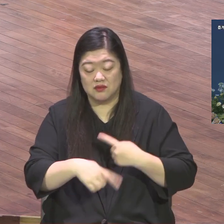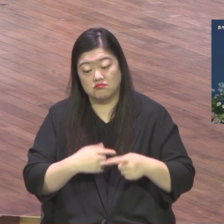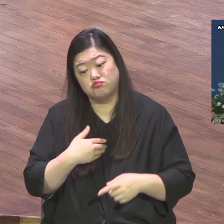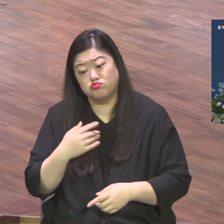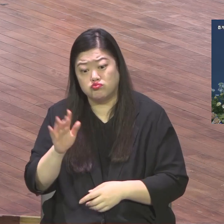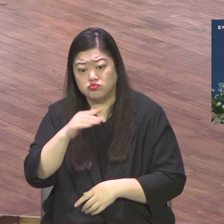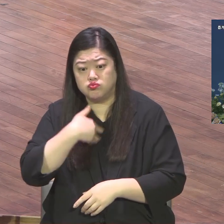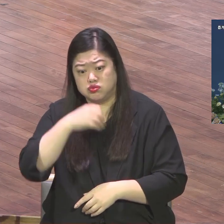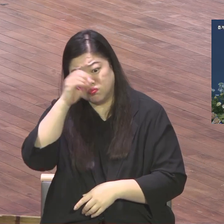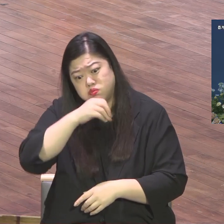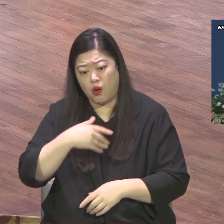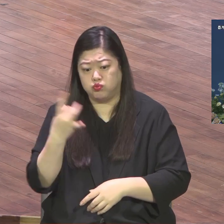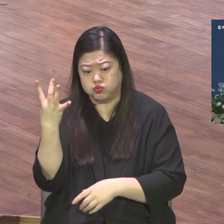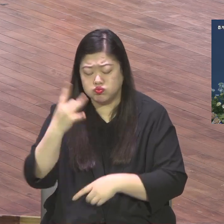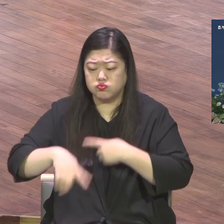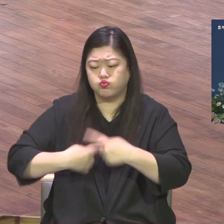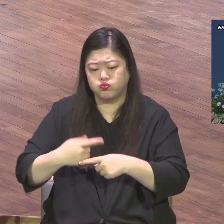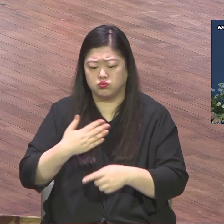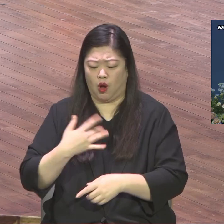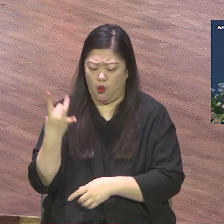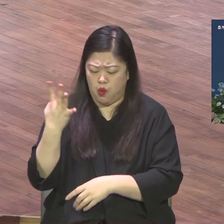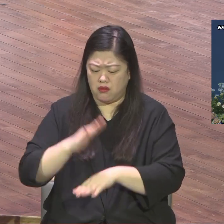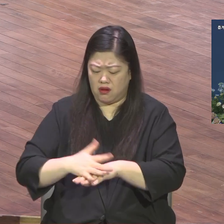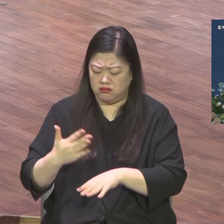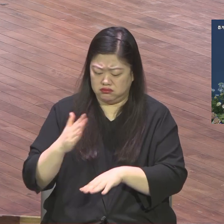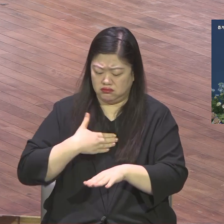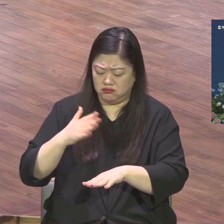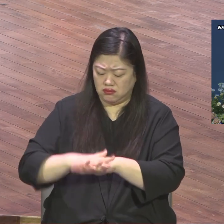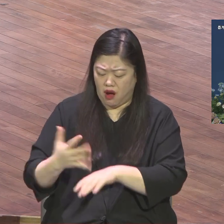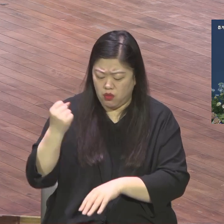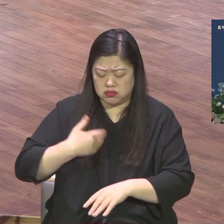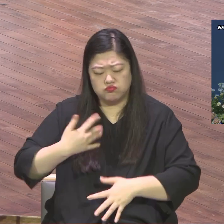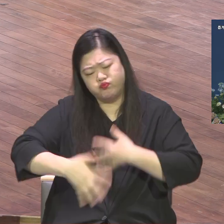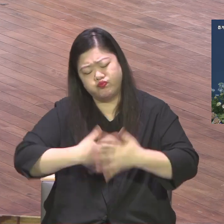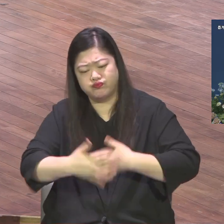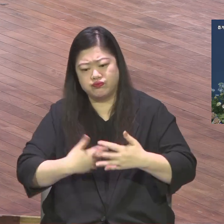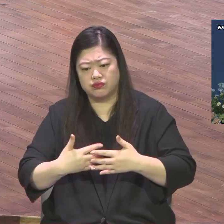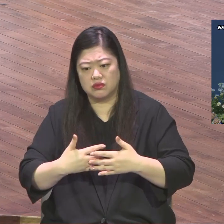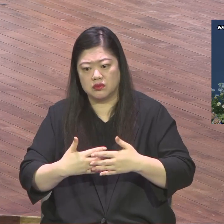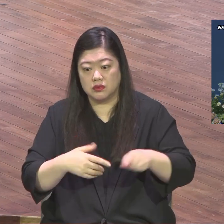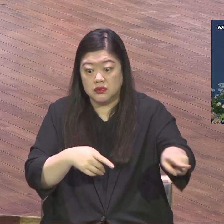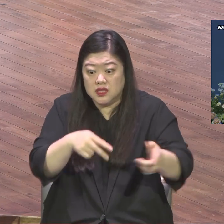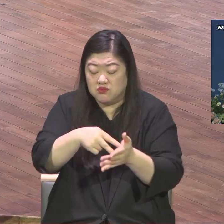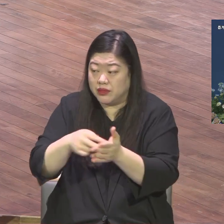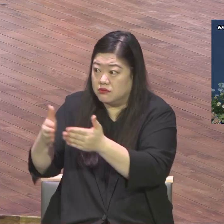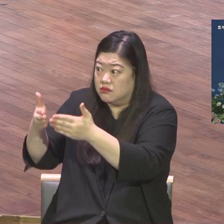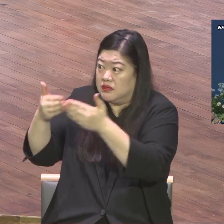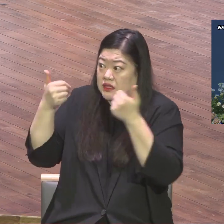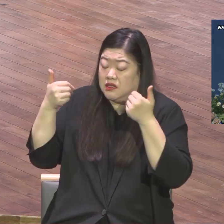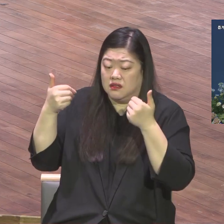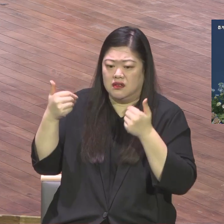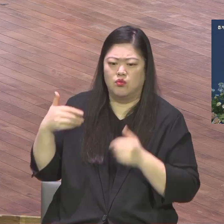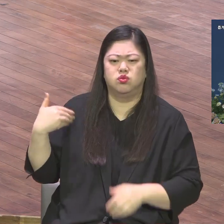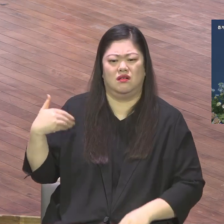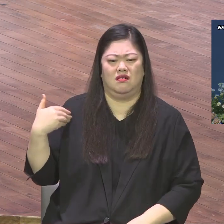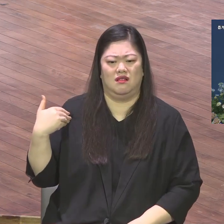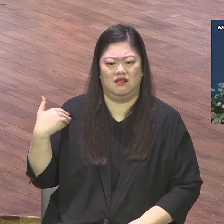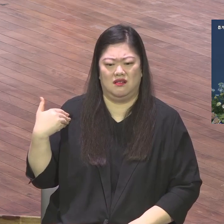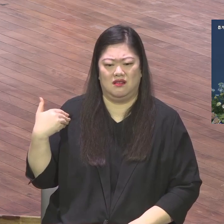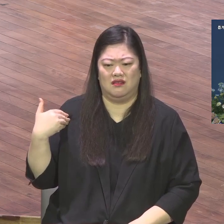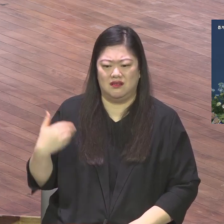살리는 선택. 그 상대가 살아날 수도 힘을 얻도록. 어떻게 하면 되느냐? 어떻게 하면